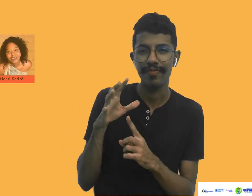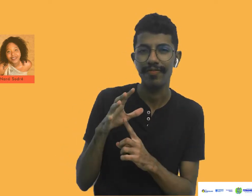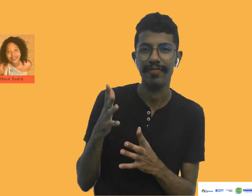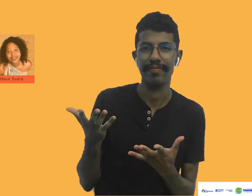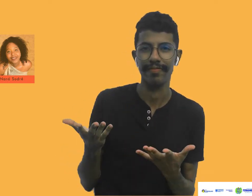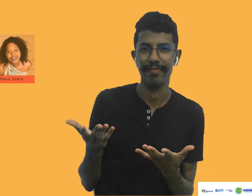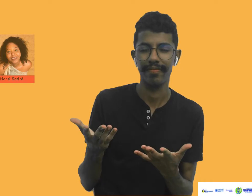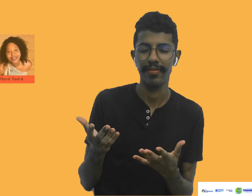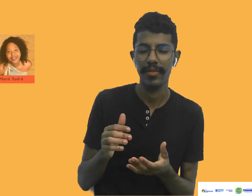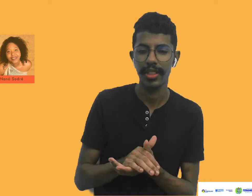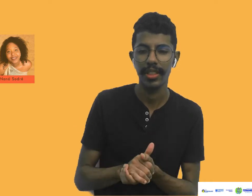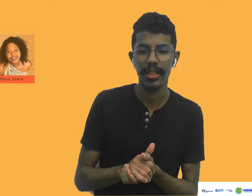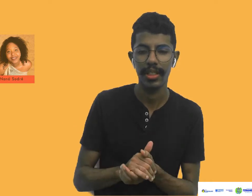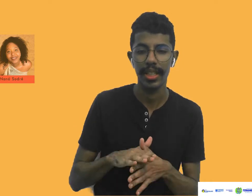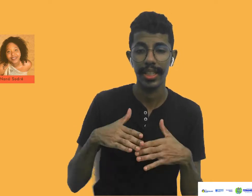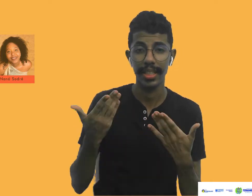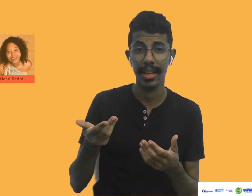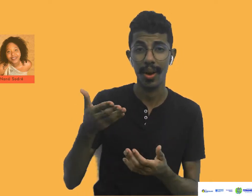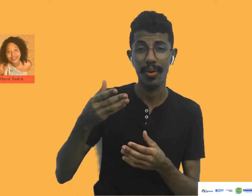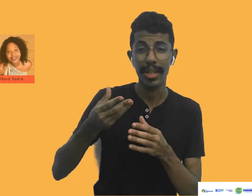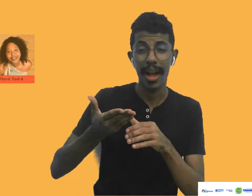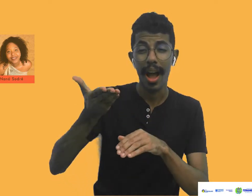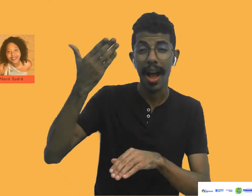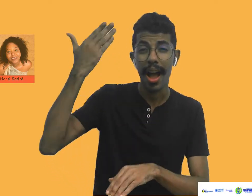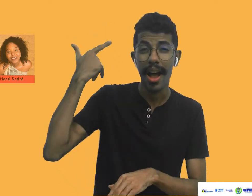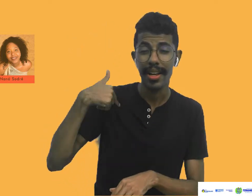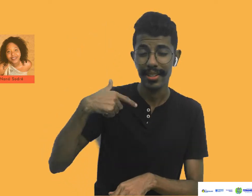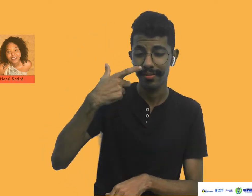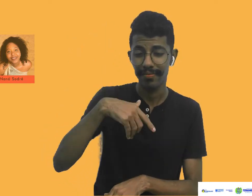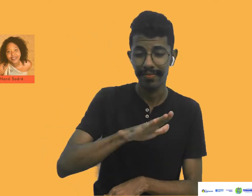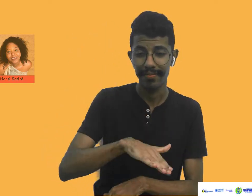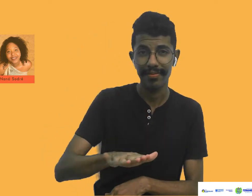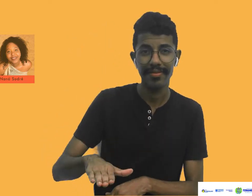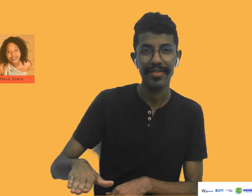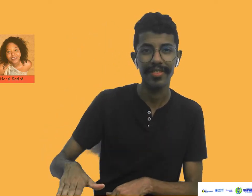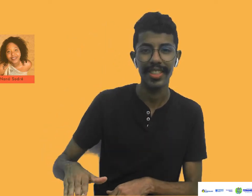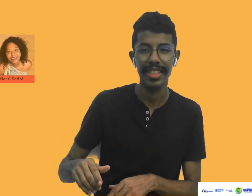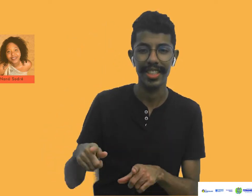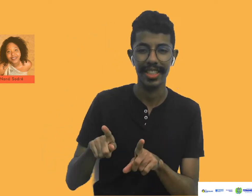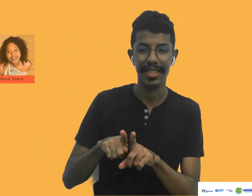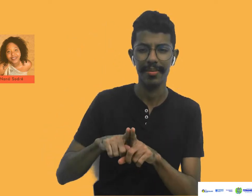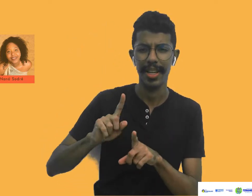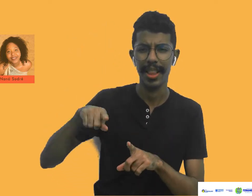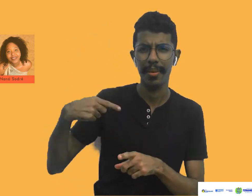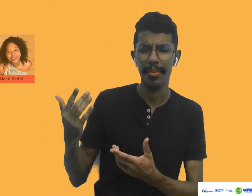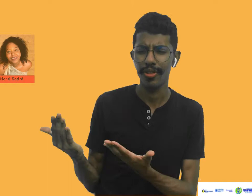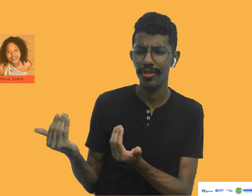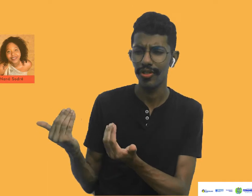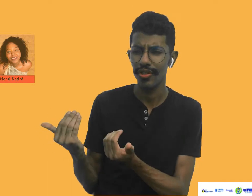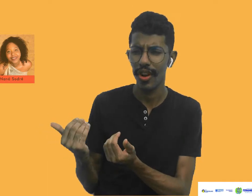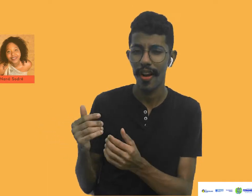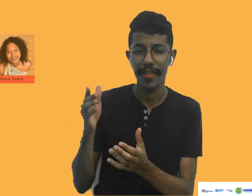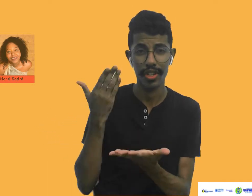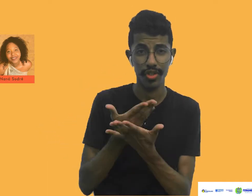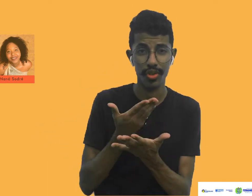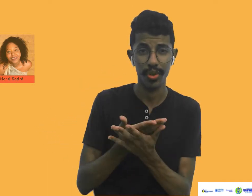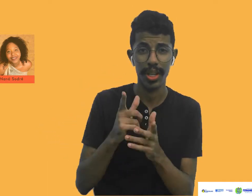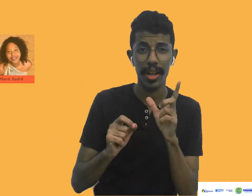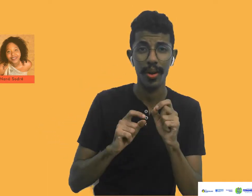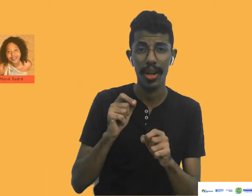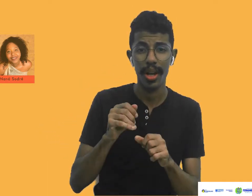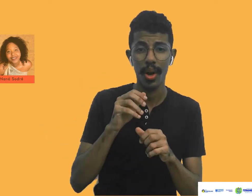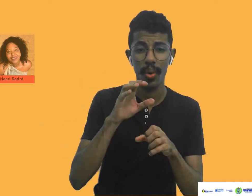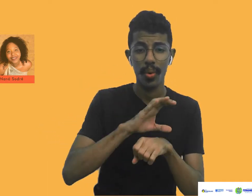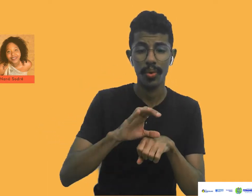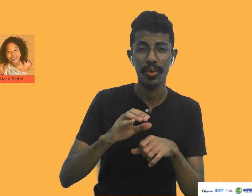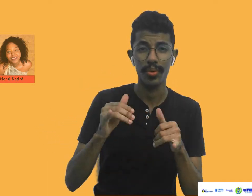recreativa, né? Isso na minha infância, ali na pré-adolescência. Depois eu fiz